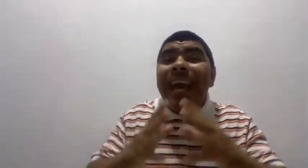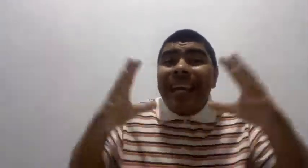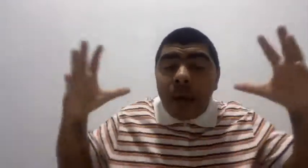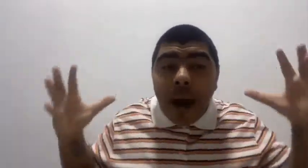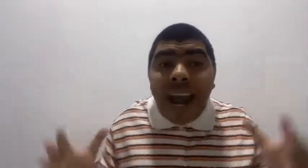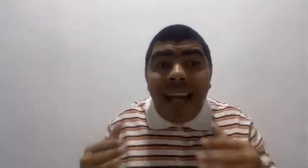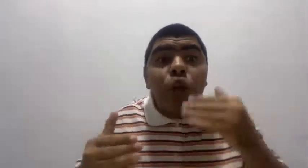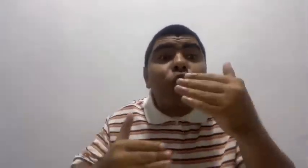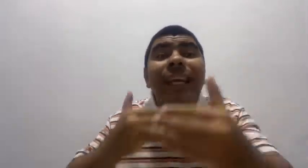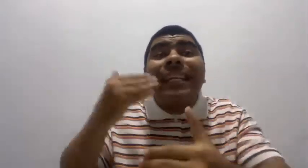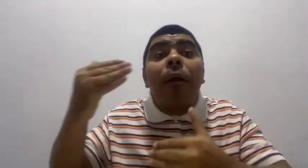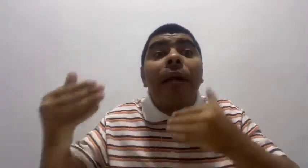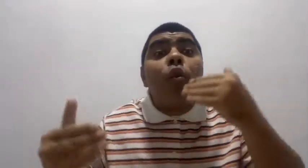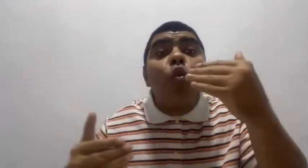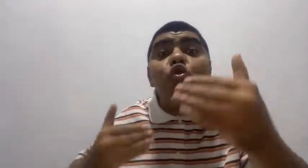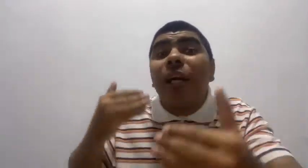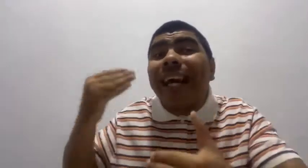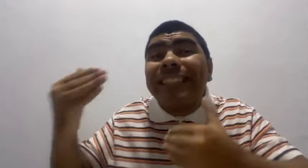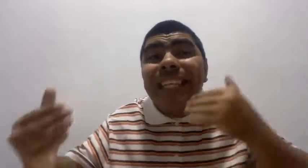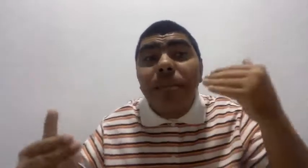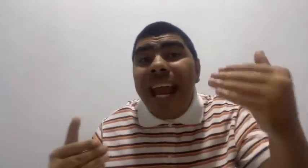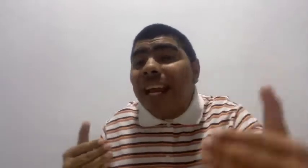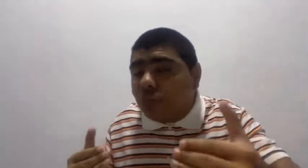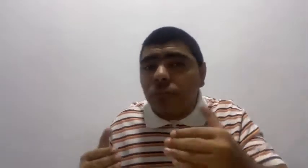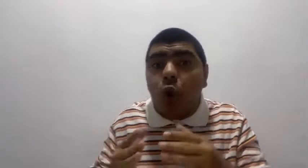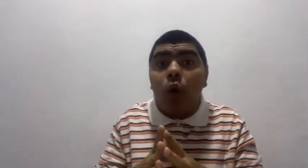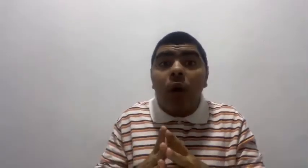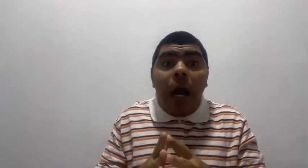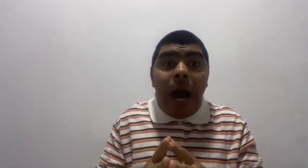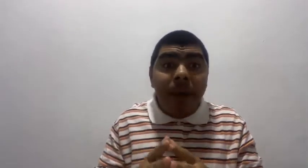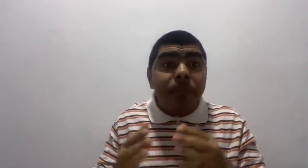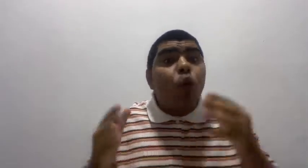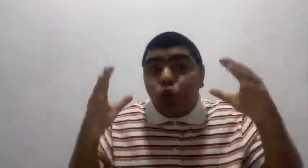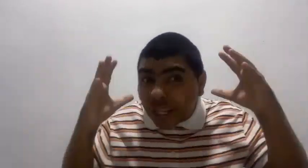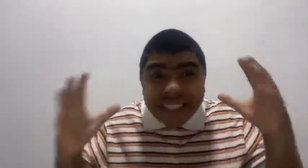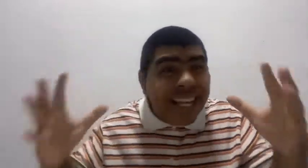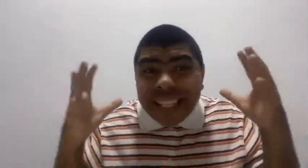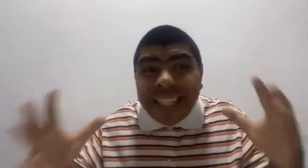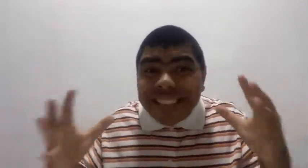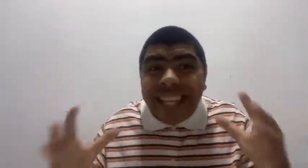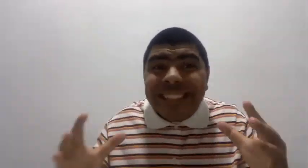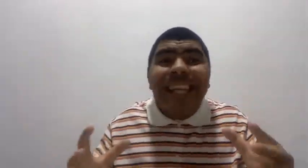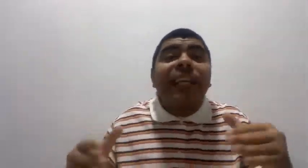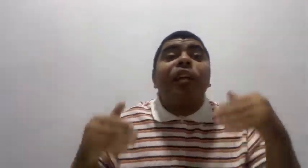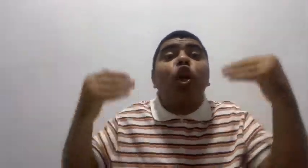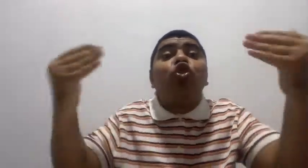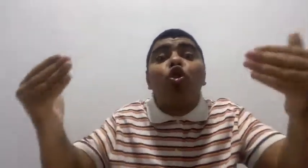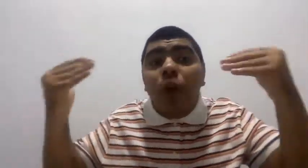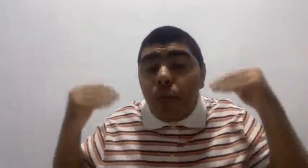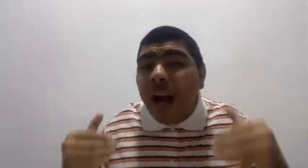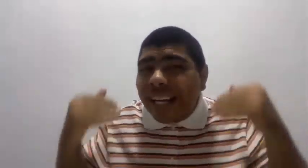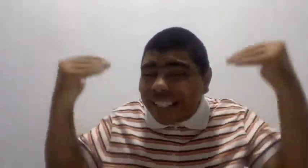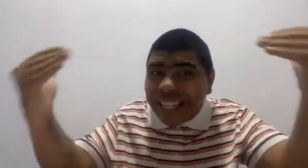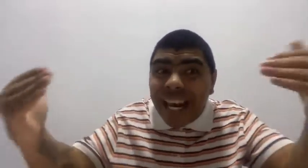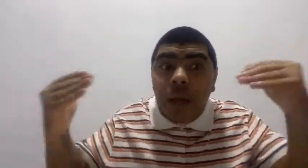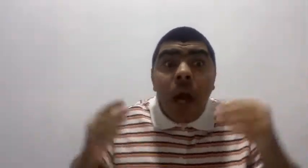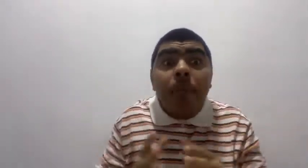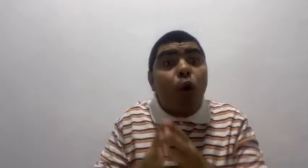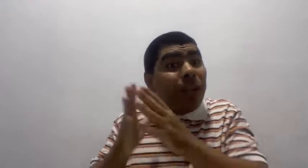el evangelio tiene que haber un crecimiento. Amén. Usted tiene que entender que Dios nos llamó a crecer. Por eso